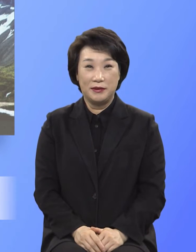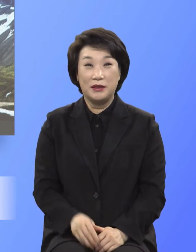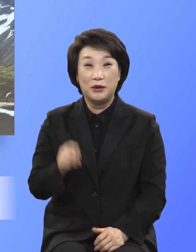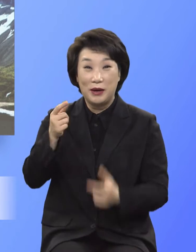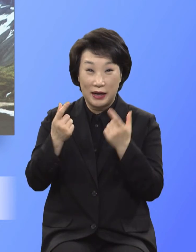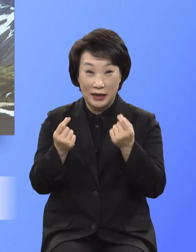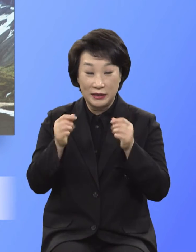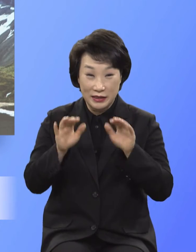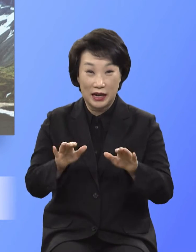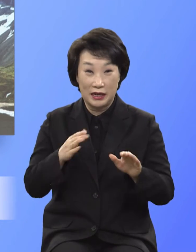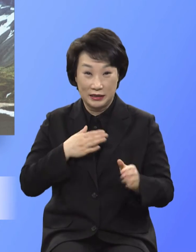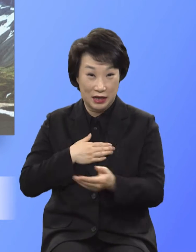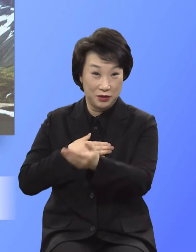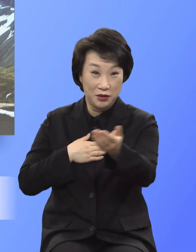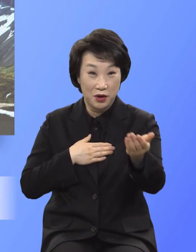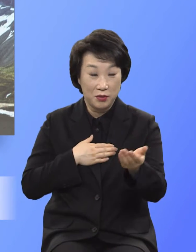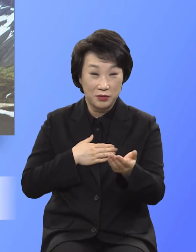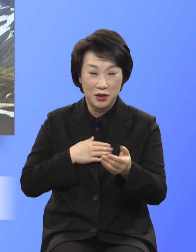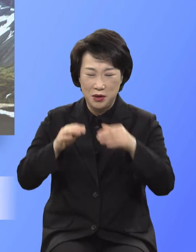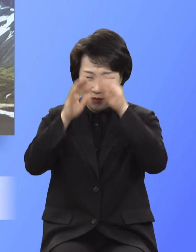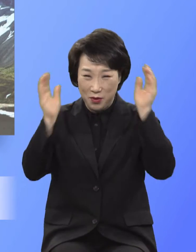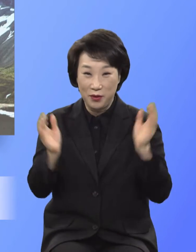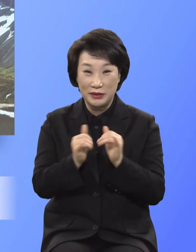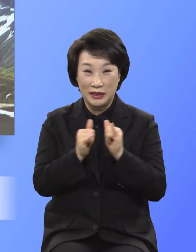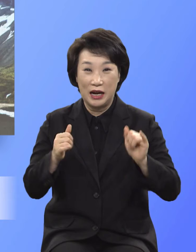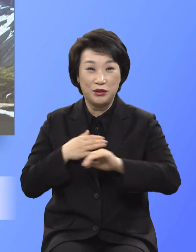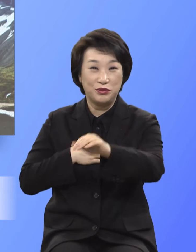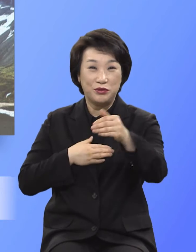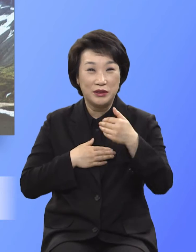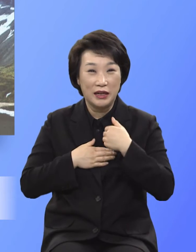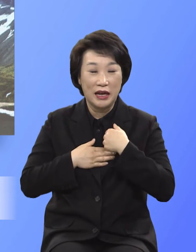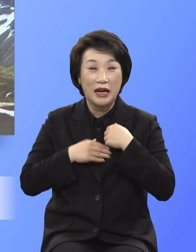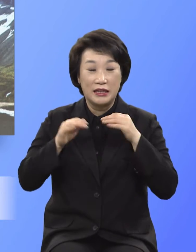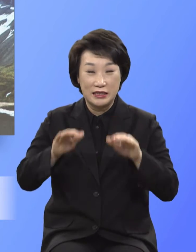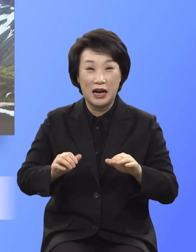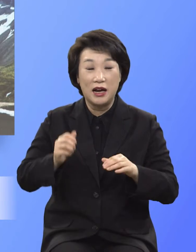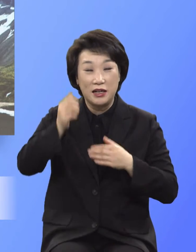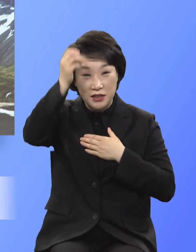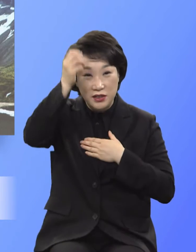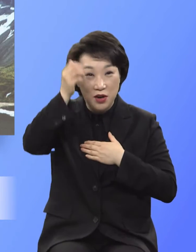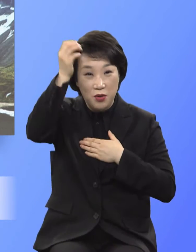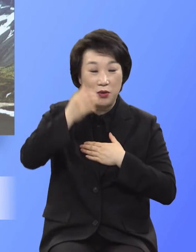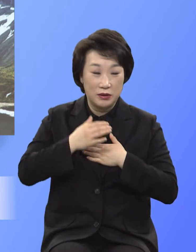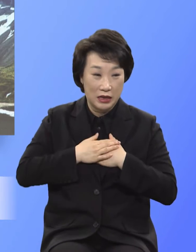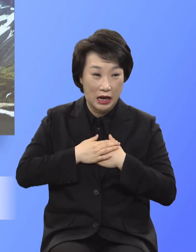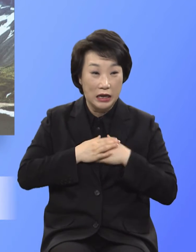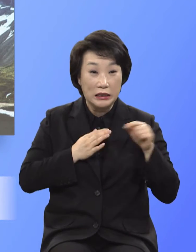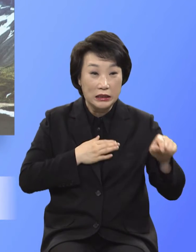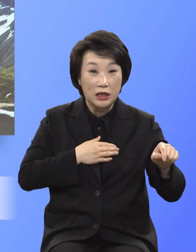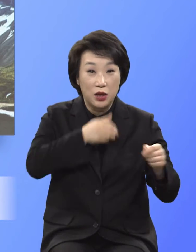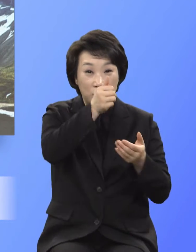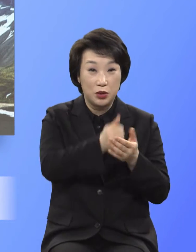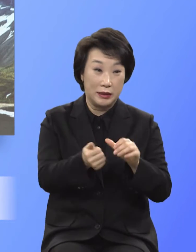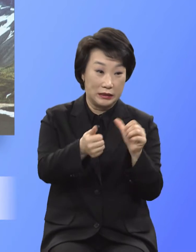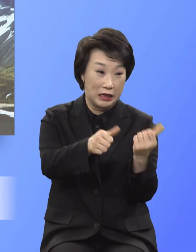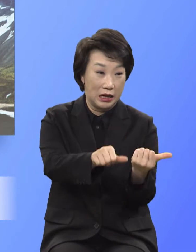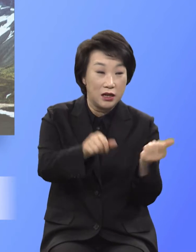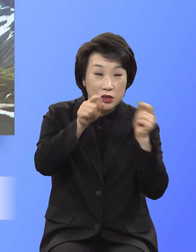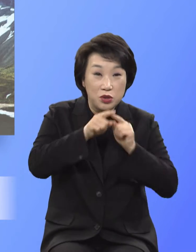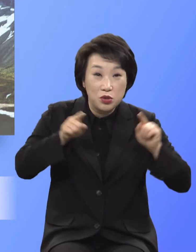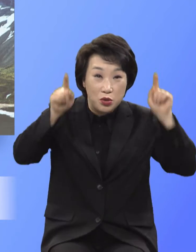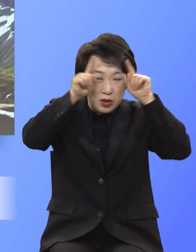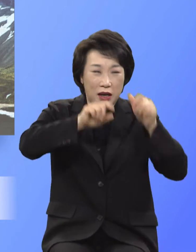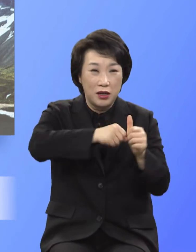이렇게 곧 나와 여러분 모든 인간의 영혼을 죄와 사망과 초절한